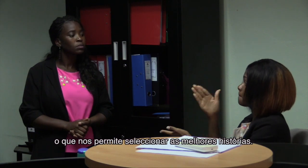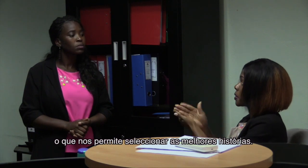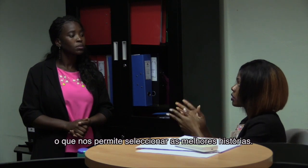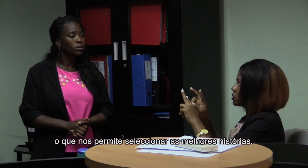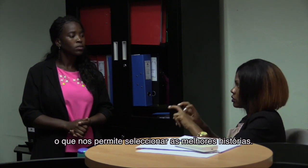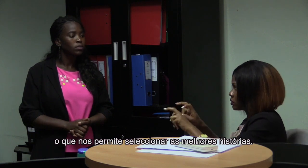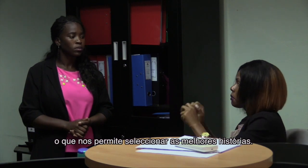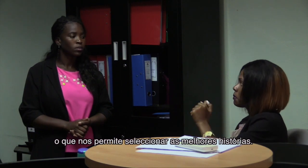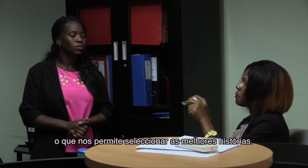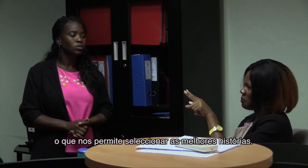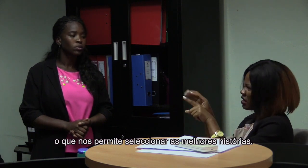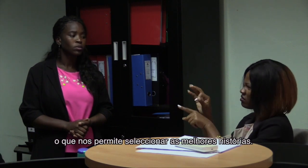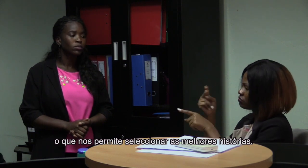as melhores histórias.